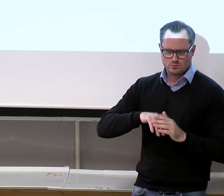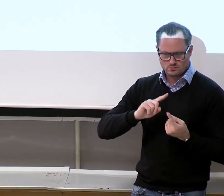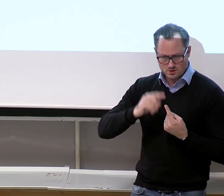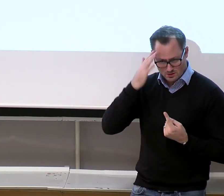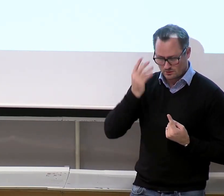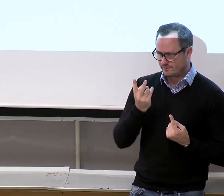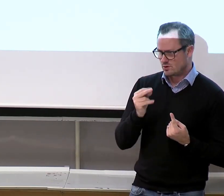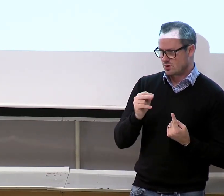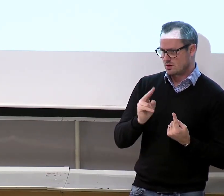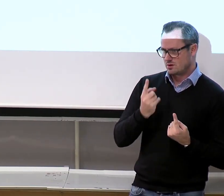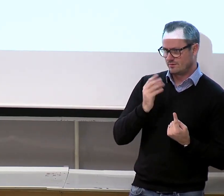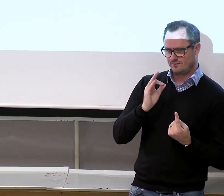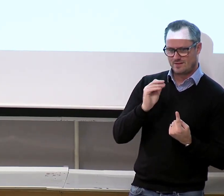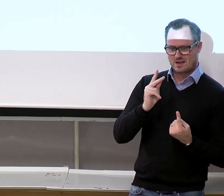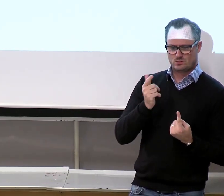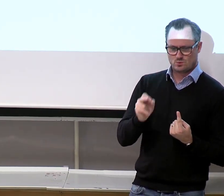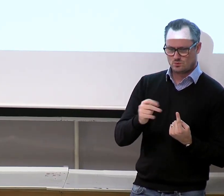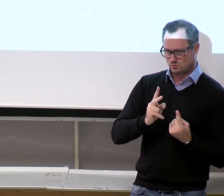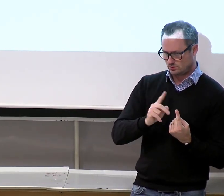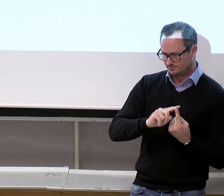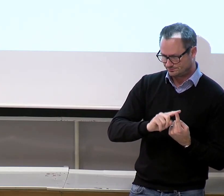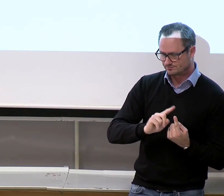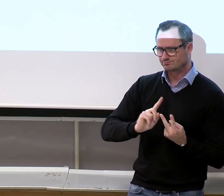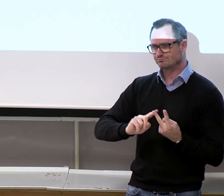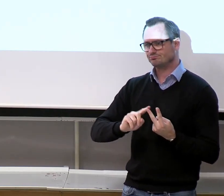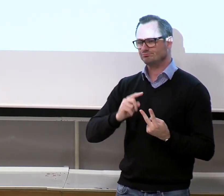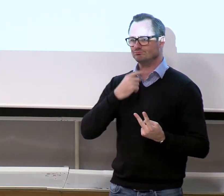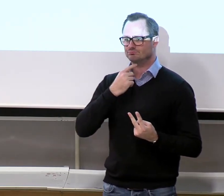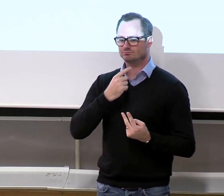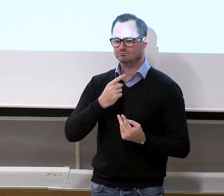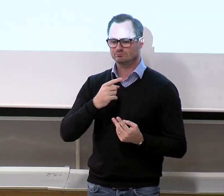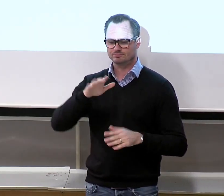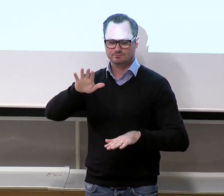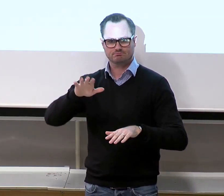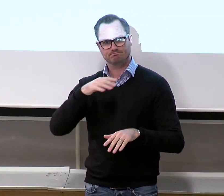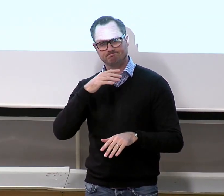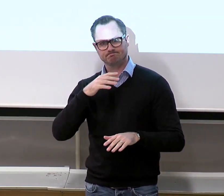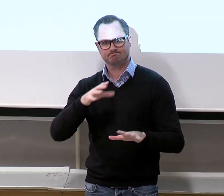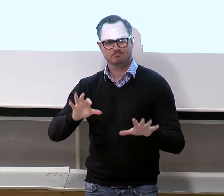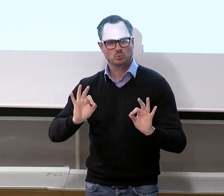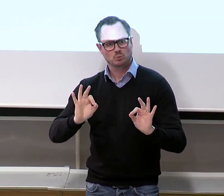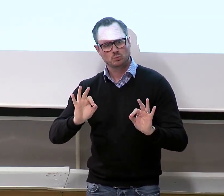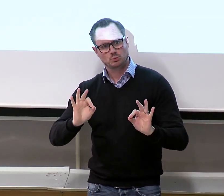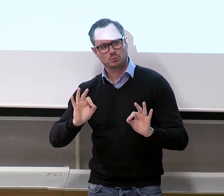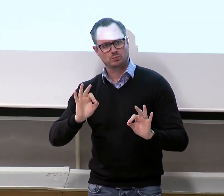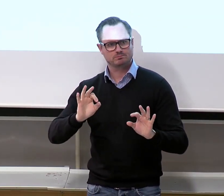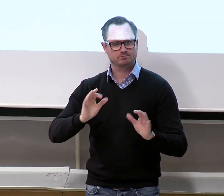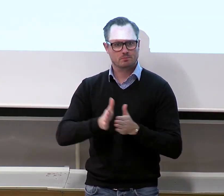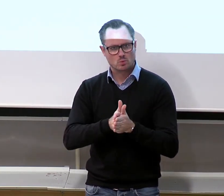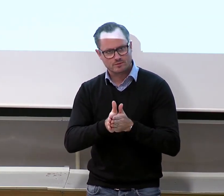det beror väl bland annat på att de kan ha haft olika bakgrund. Det är väl, ja, det är helt enkelt olika faktorer som